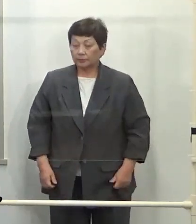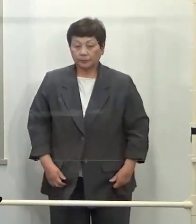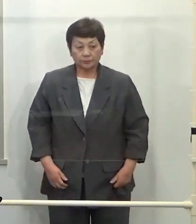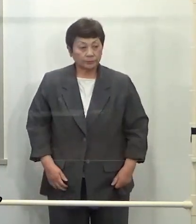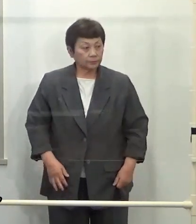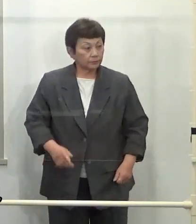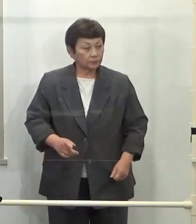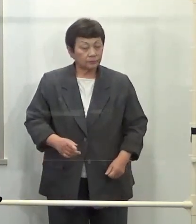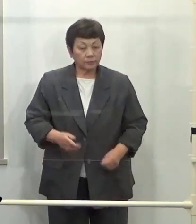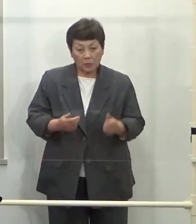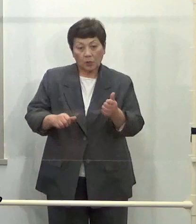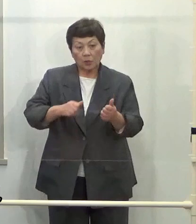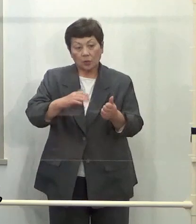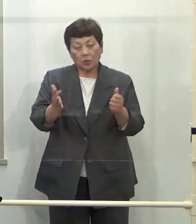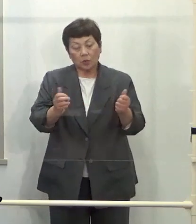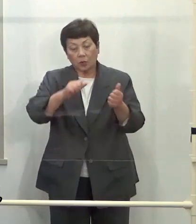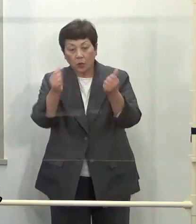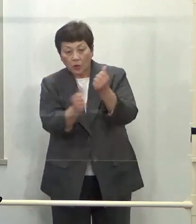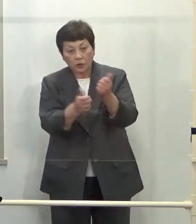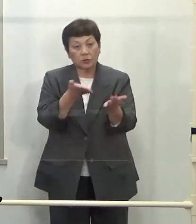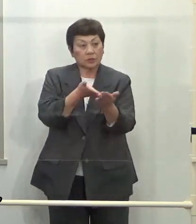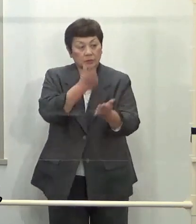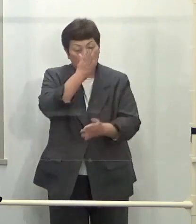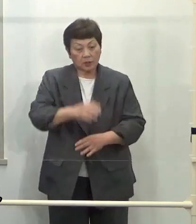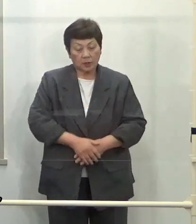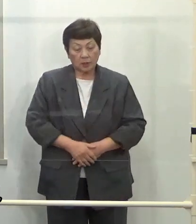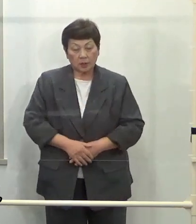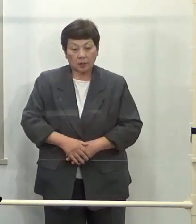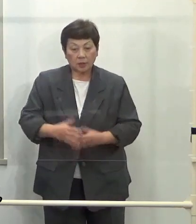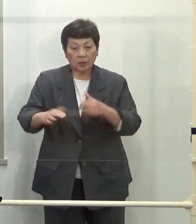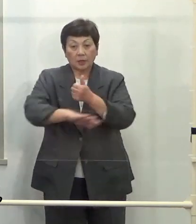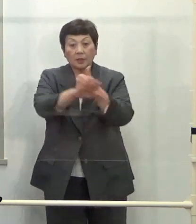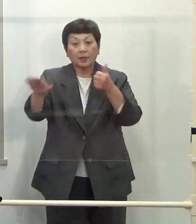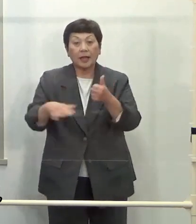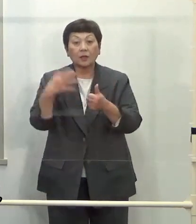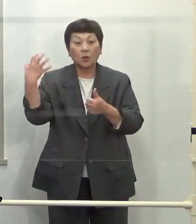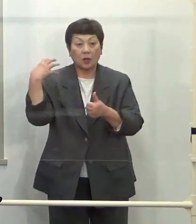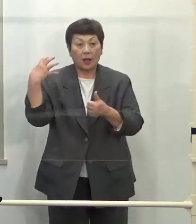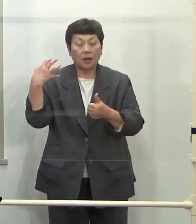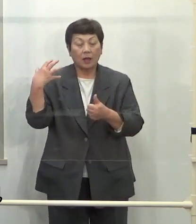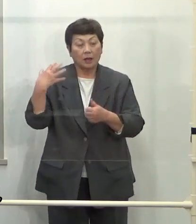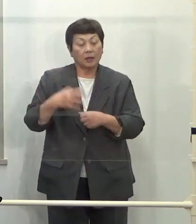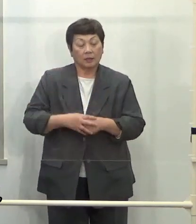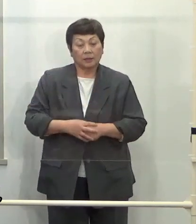ちょっと加速してください。 はい、環境局地域エネルギー課長岡島と申します。